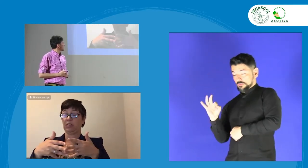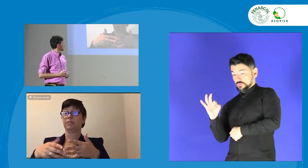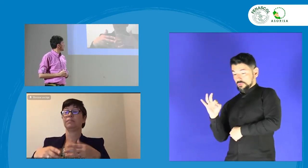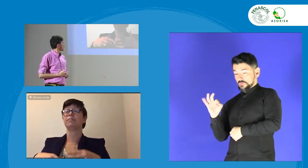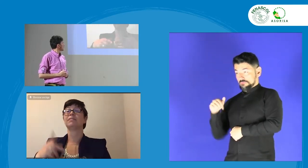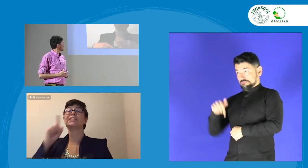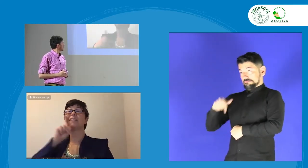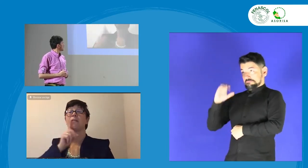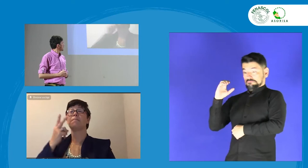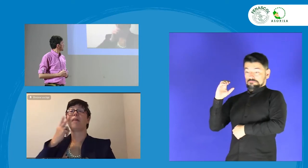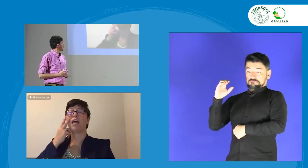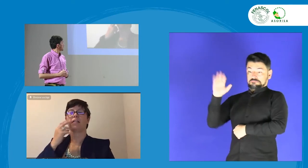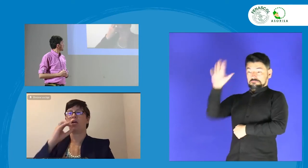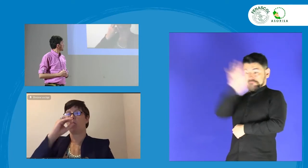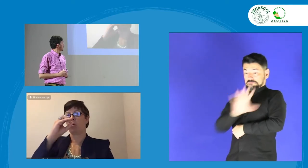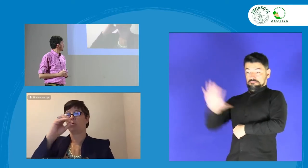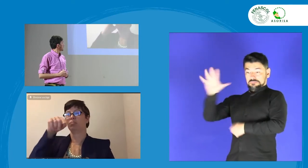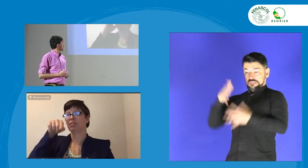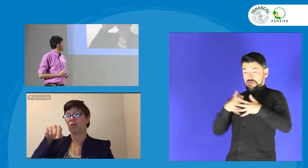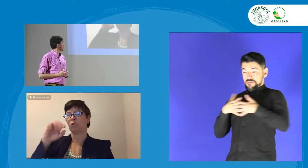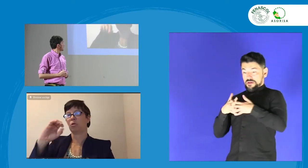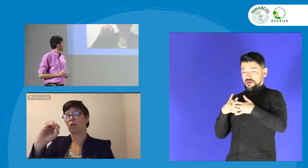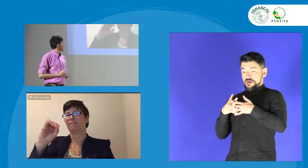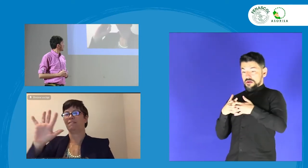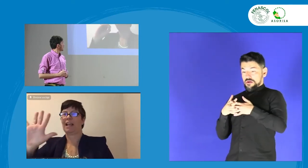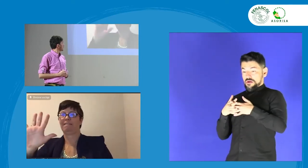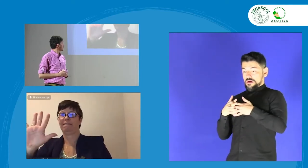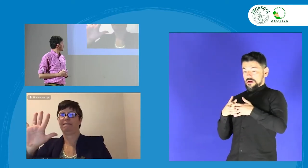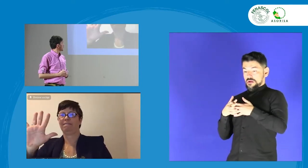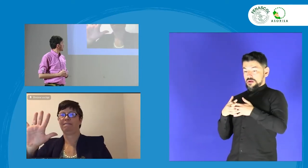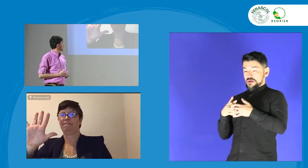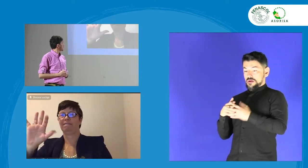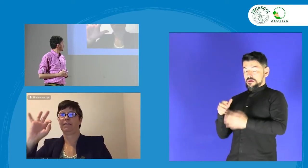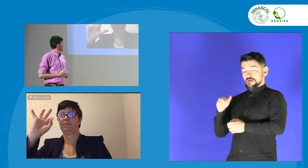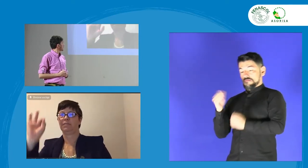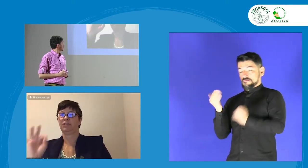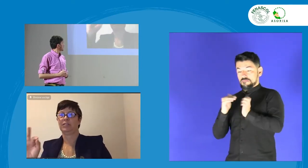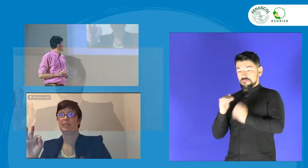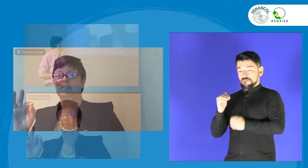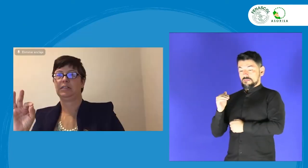¿no? El porcentaje en los Estados Unidos es del